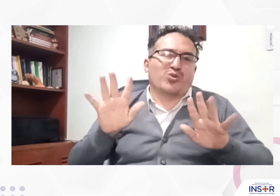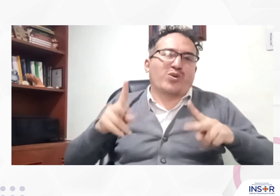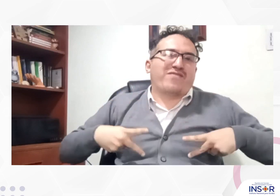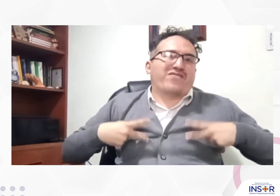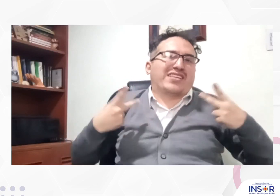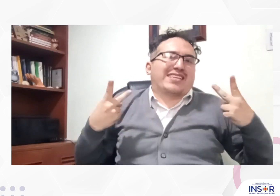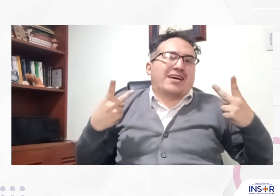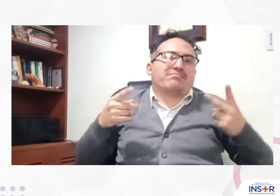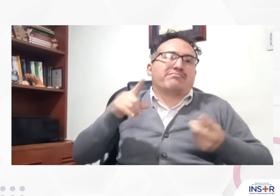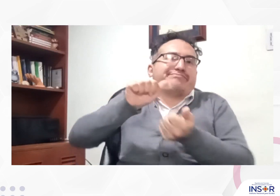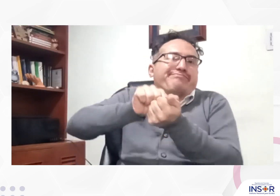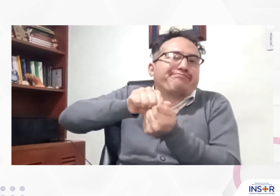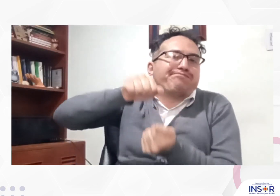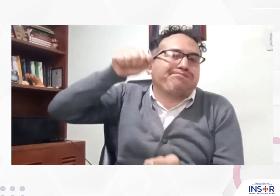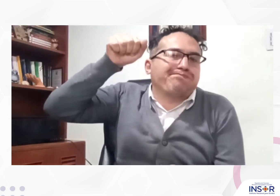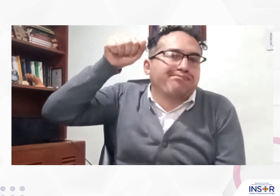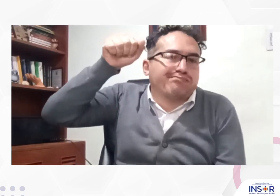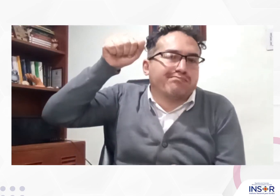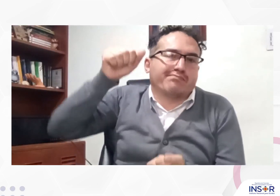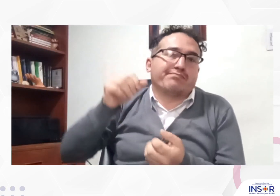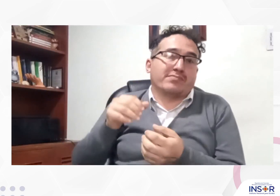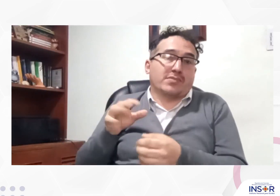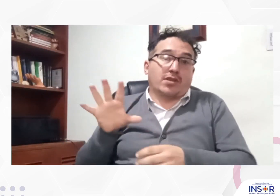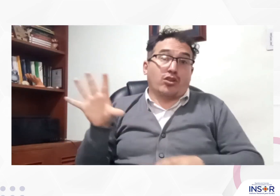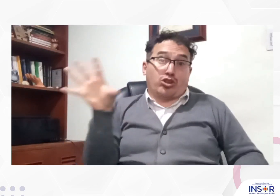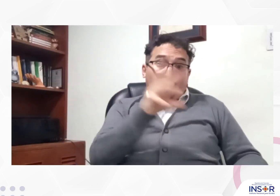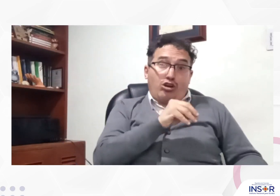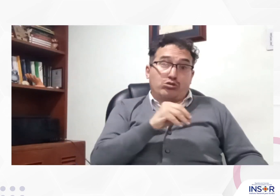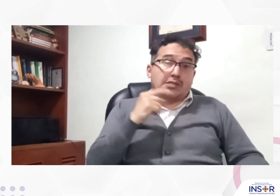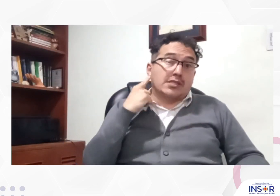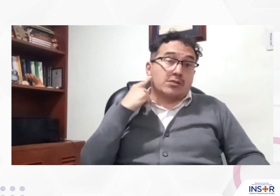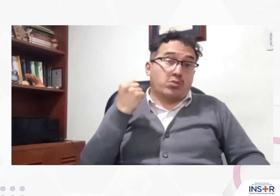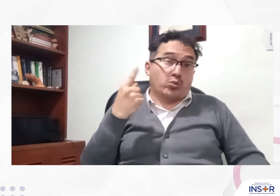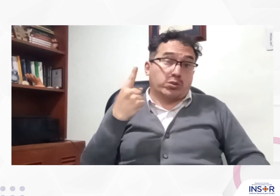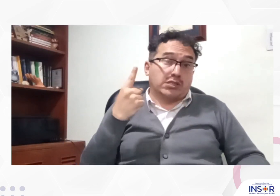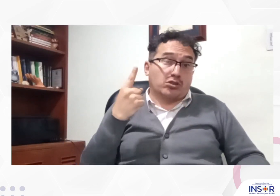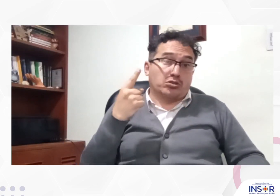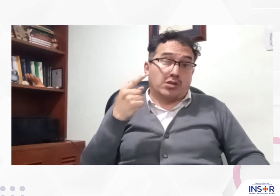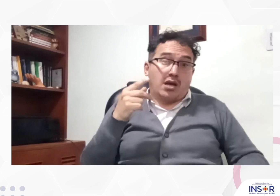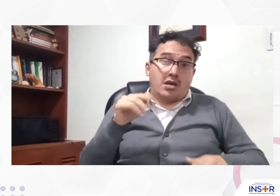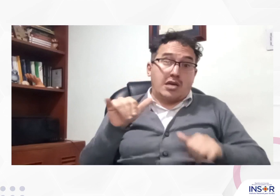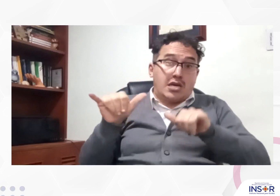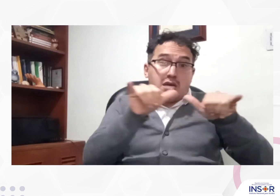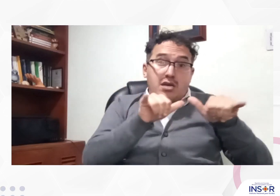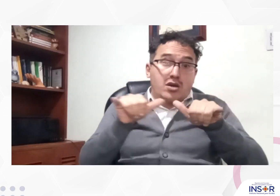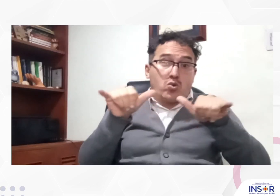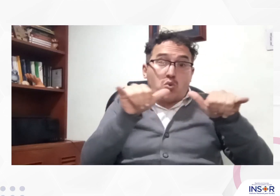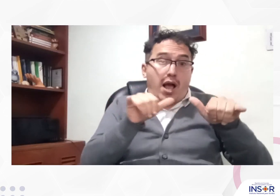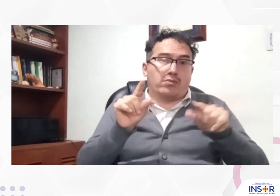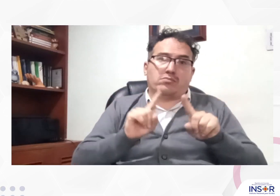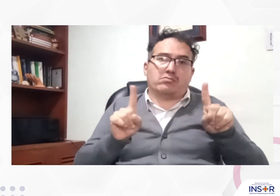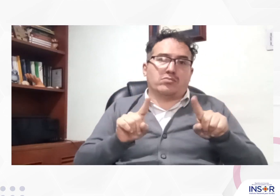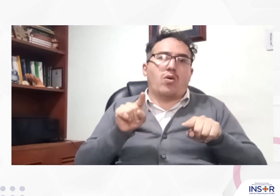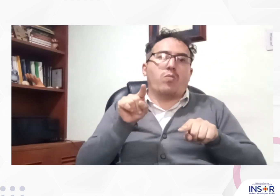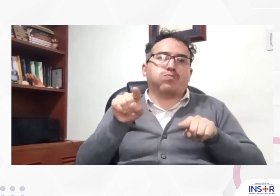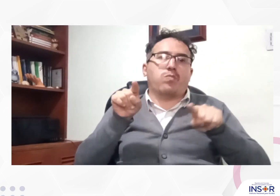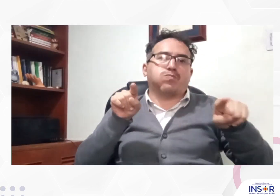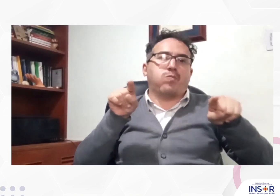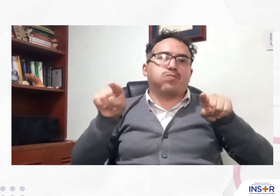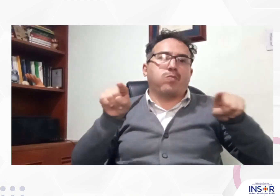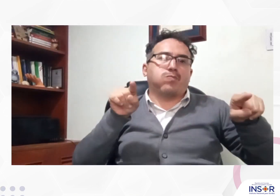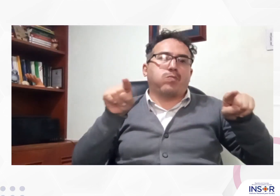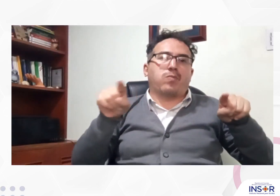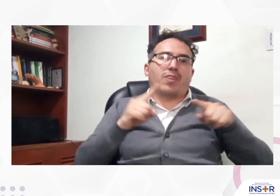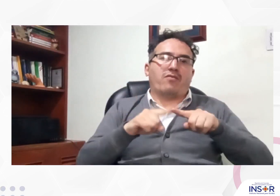no con alentar la crítica, ¿no? Sino es una experiencia de vida única que le establece a él desde esa hipoacusia,